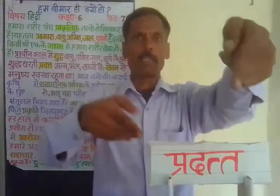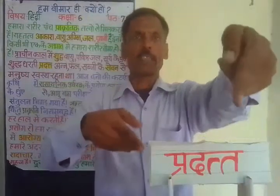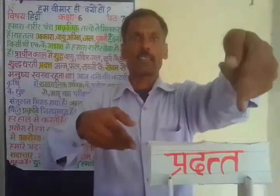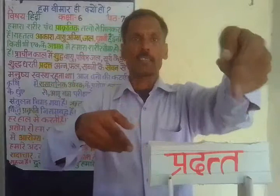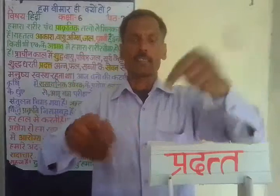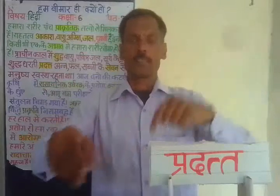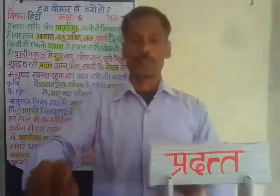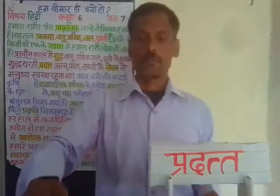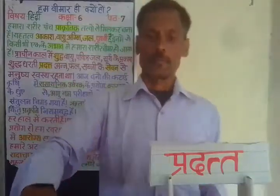प्रदत्त